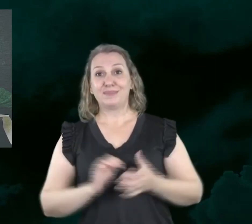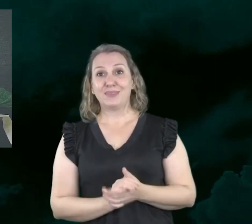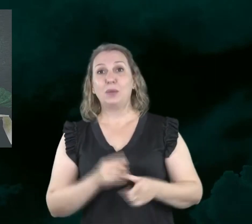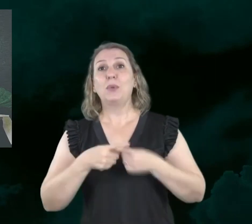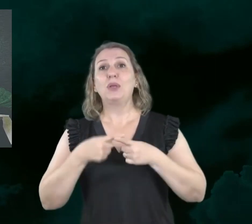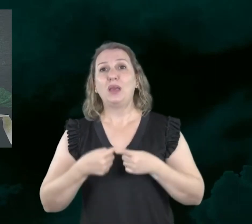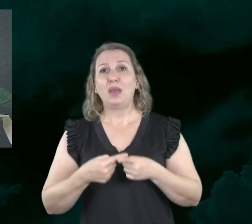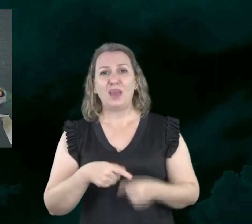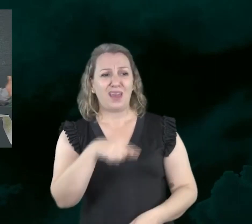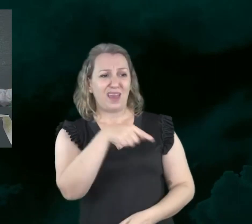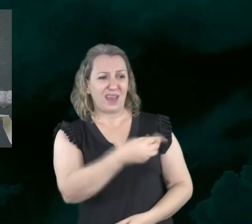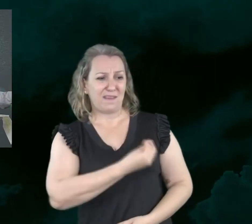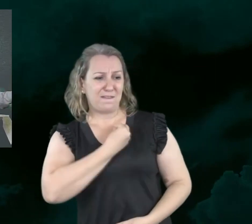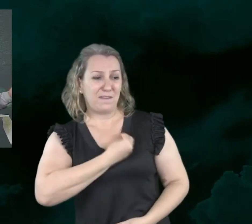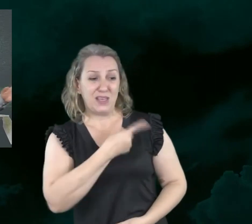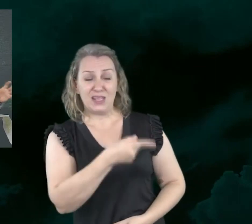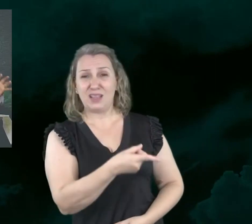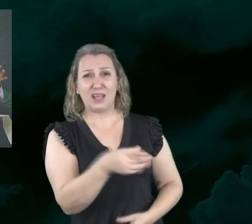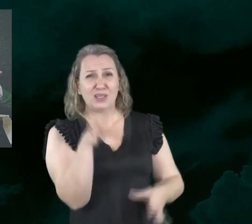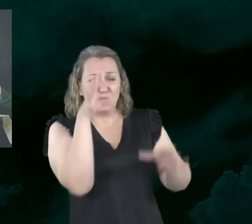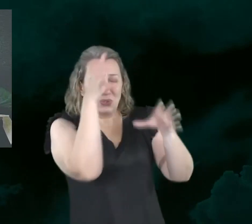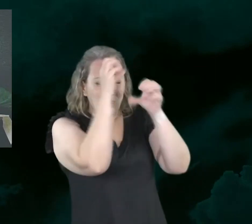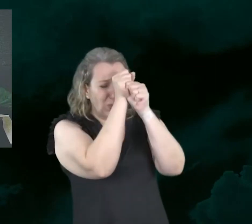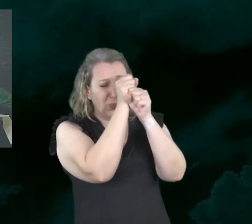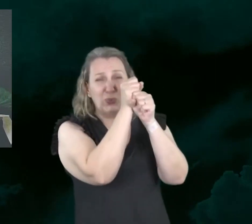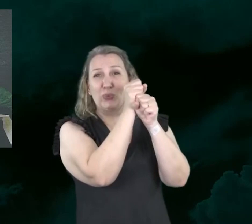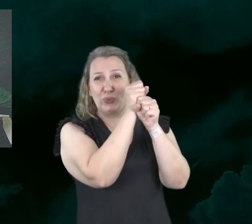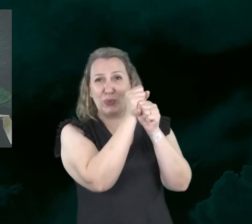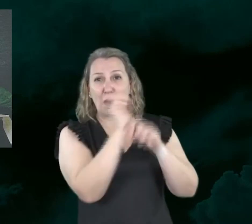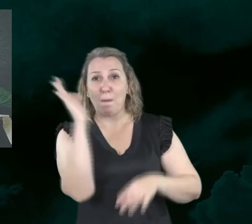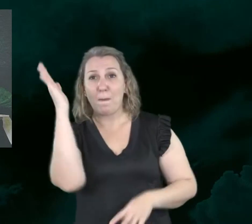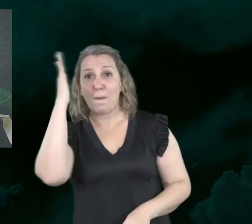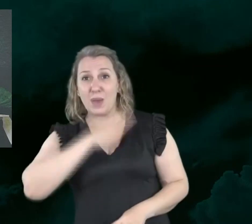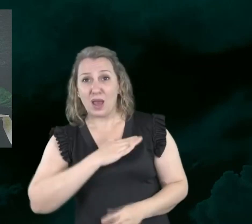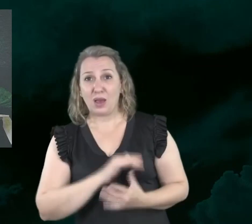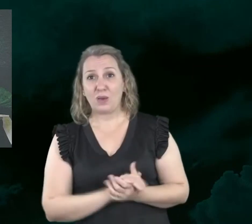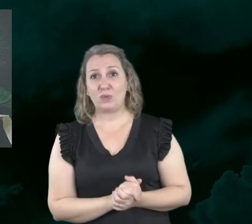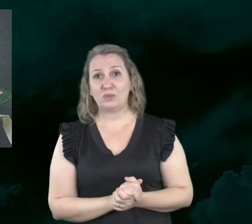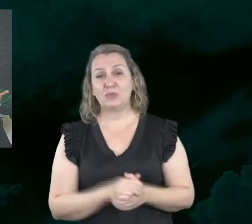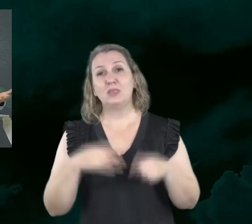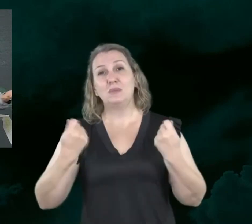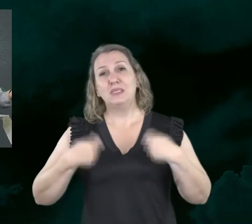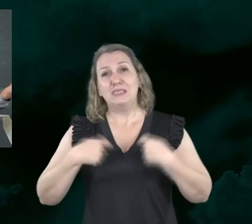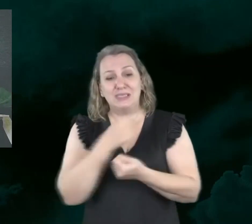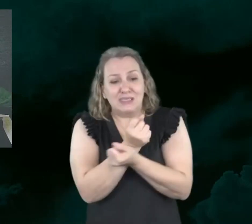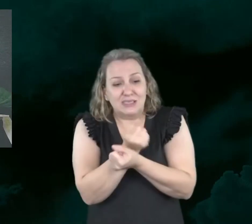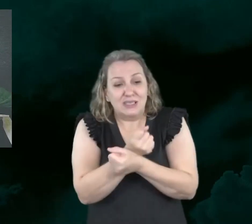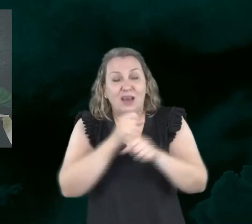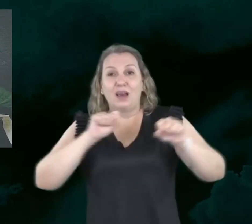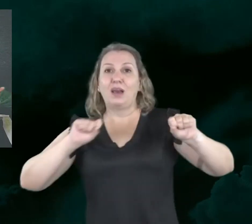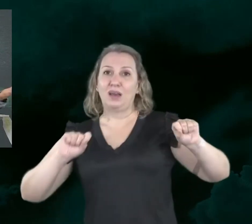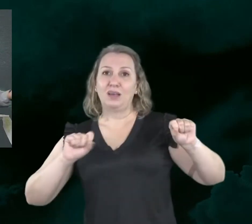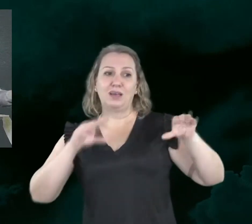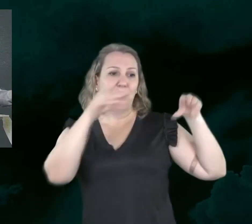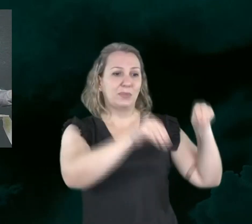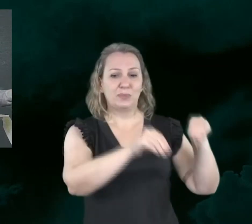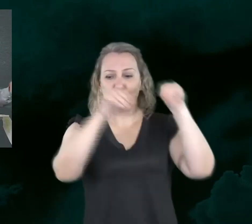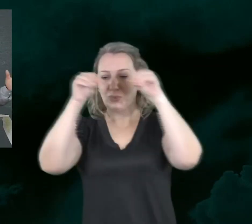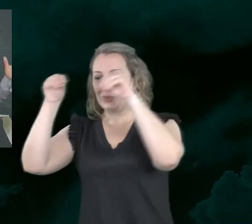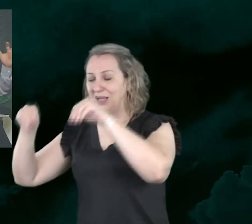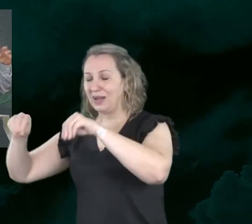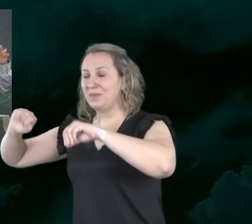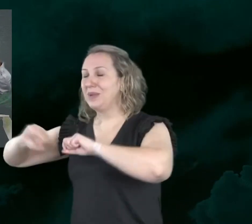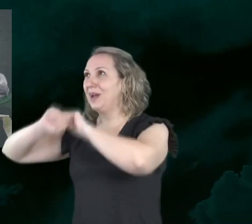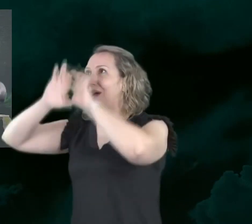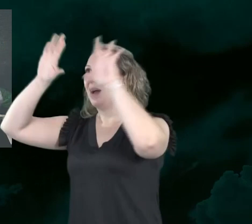Deus, que é a igreja. E nós precisamos, irmãos, de uma rede de proteção, uma rede de cuidado para